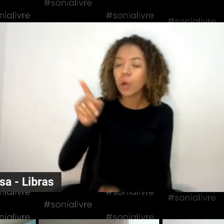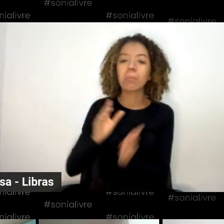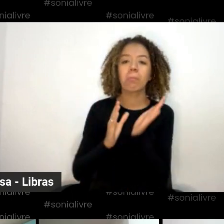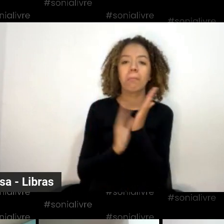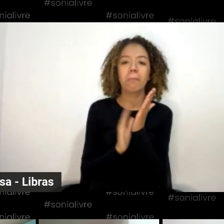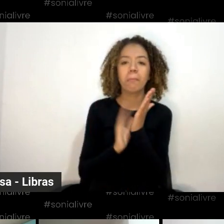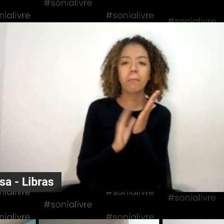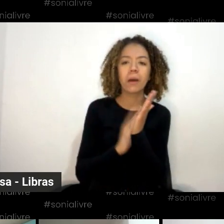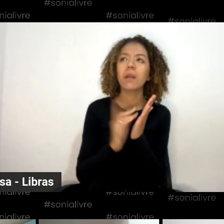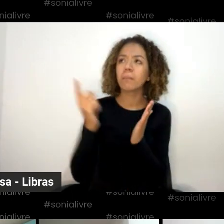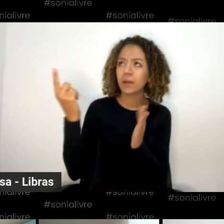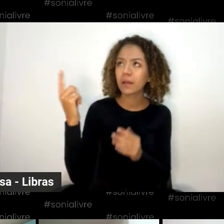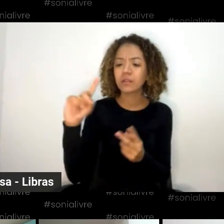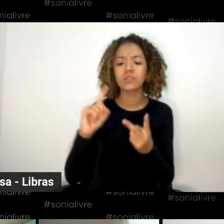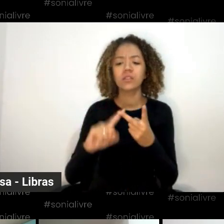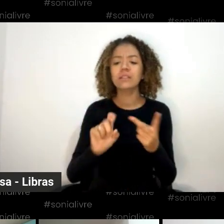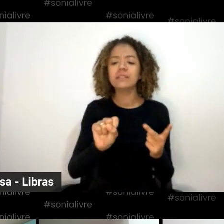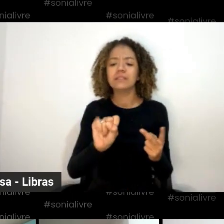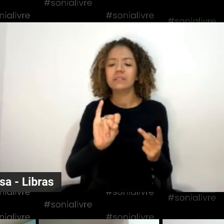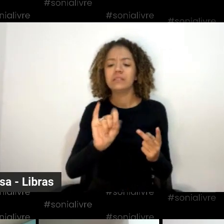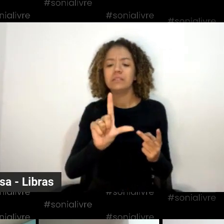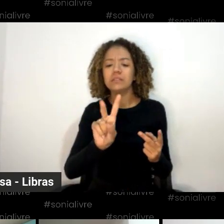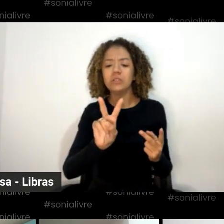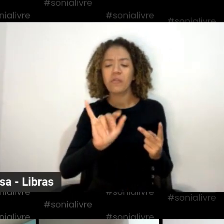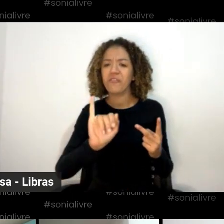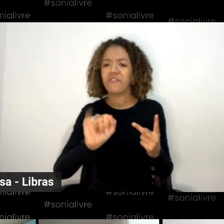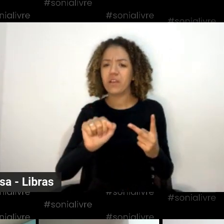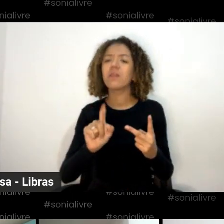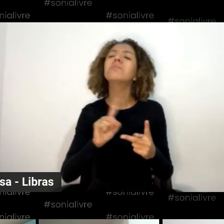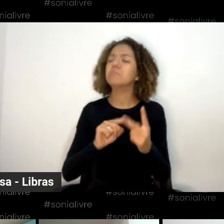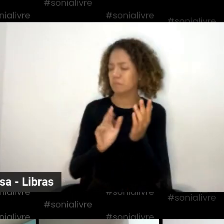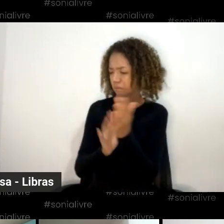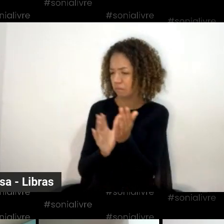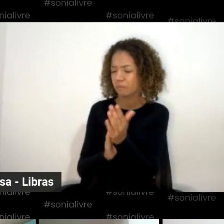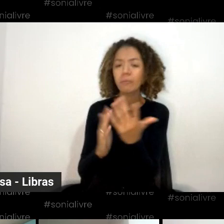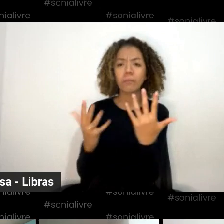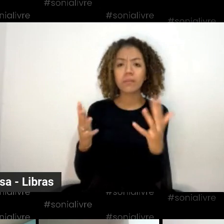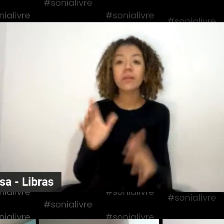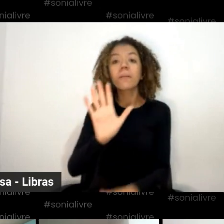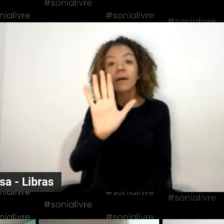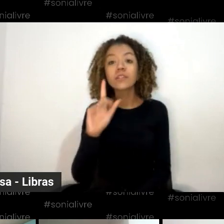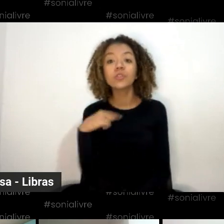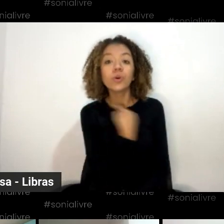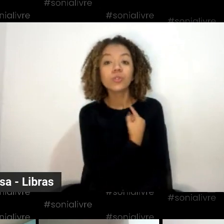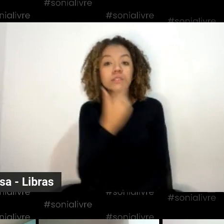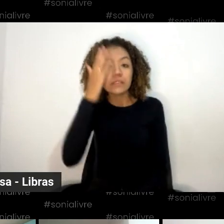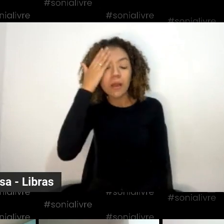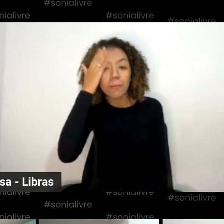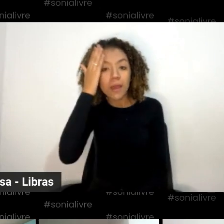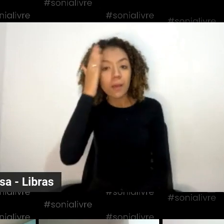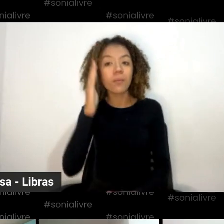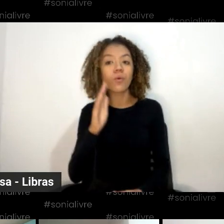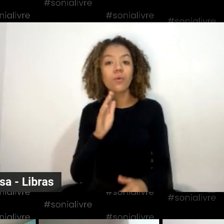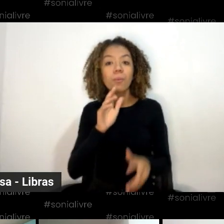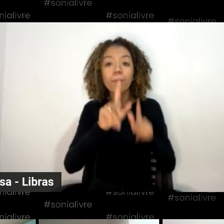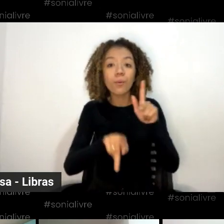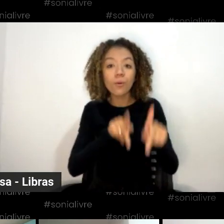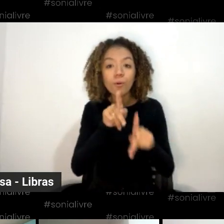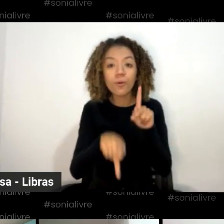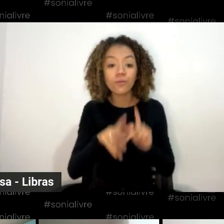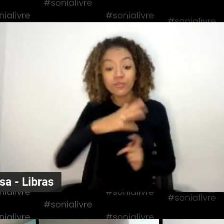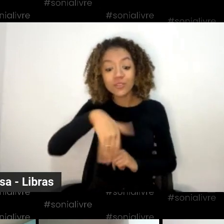fala, a doutora Silvia, mas a gente sabe que a maioria do povo negro, quando no máximo